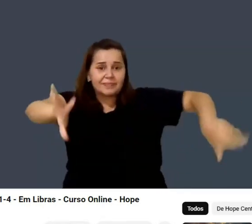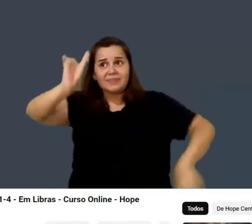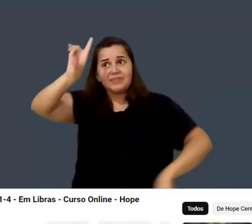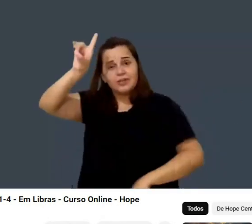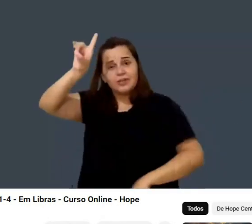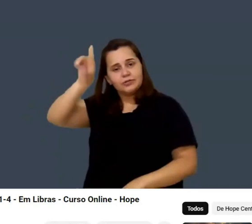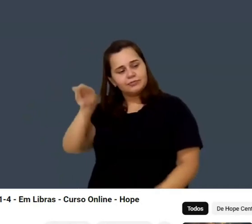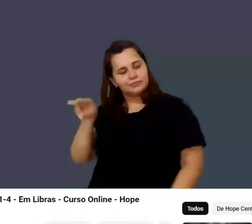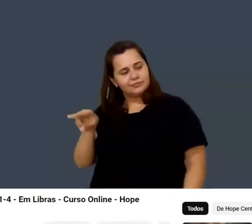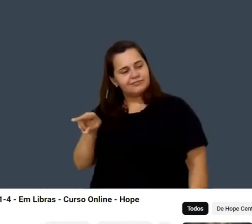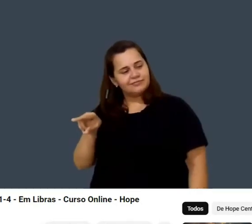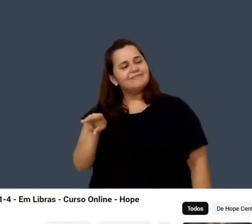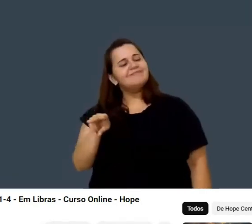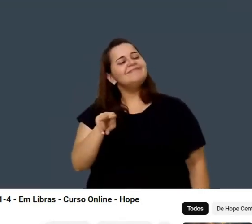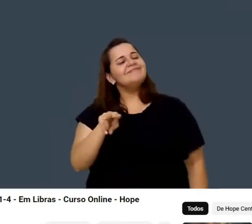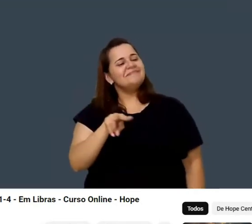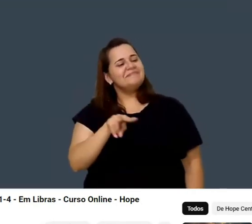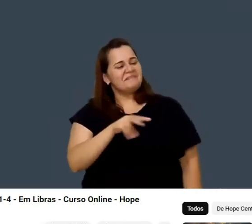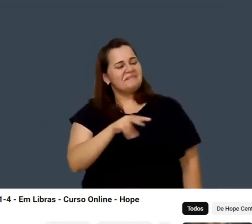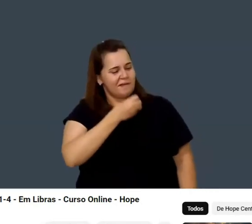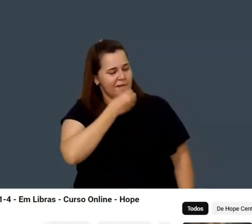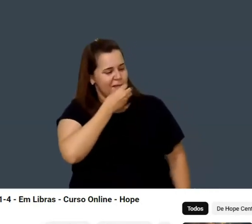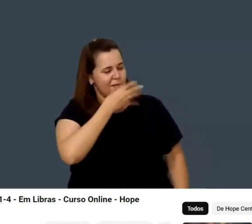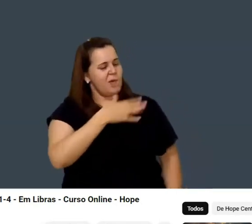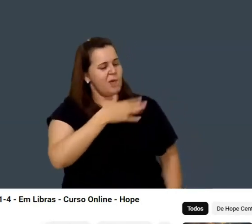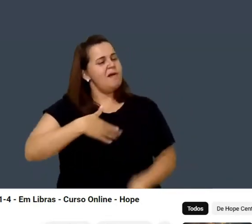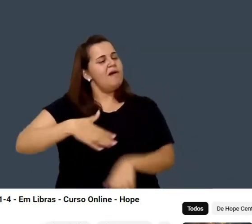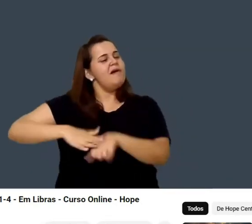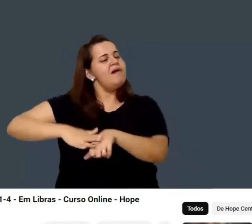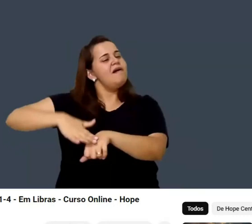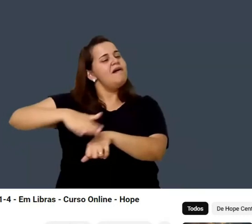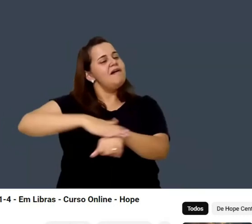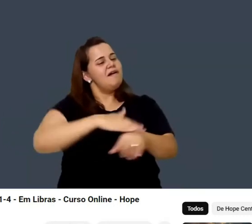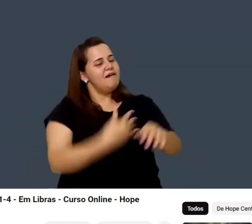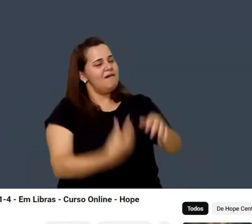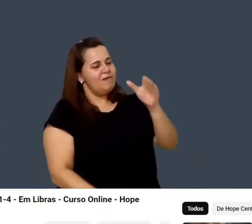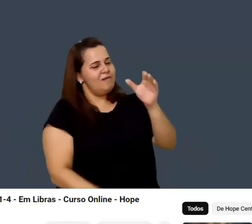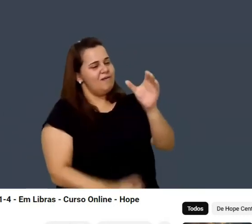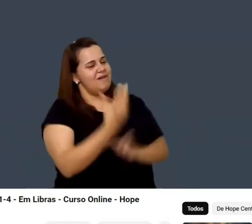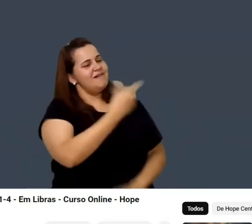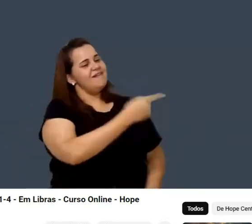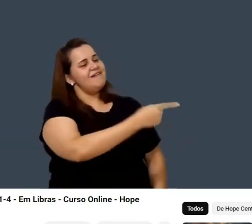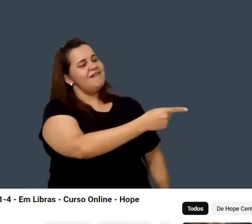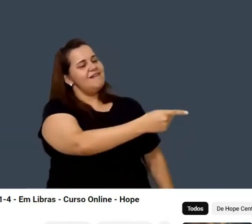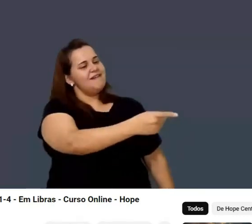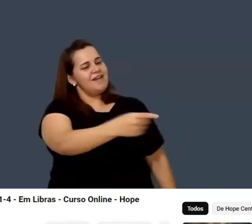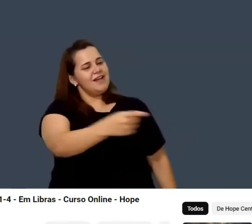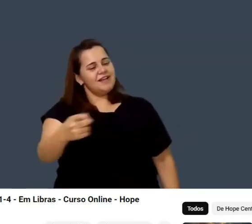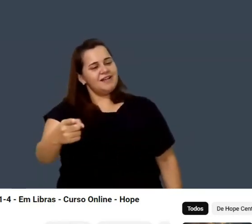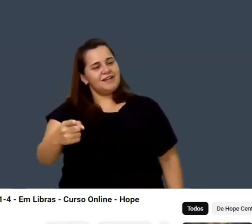E aí Deus olhou para tudo aquilo que ele tinha feito. Ele disse, que bom, o que